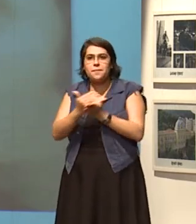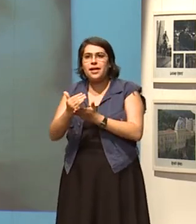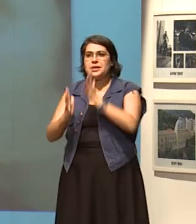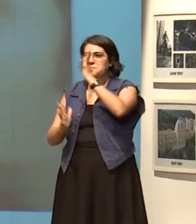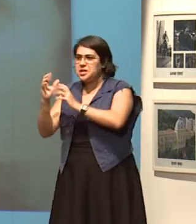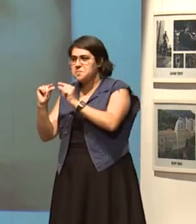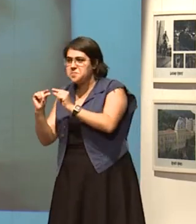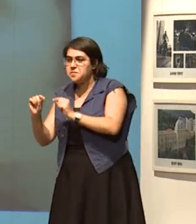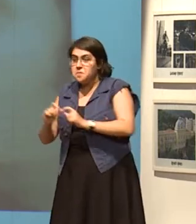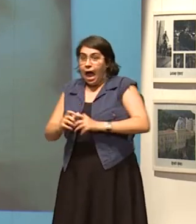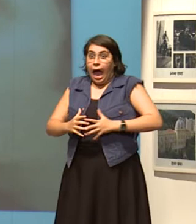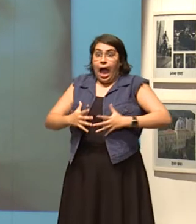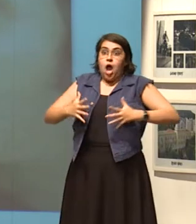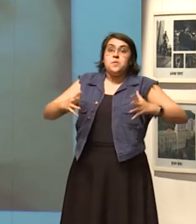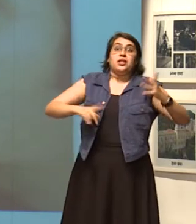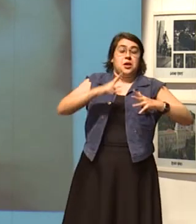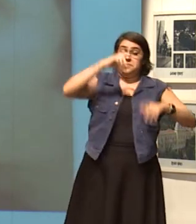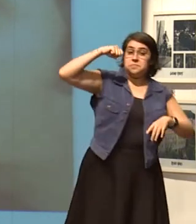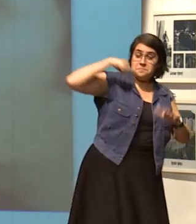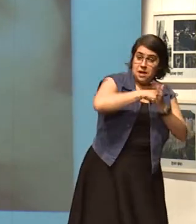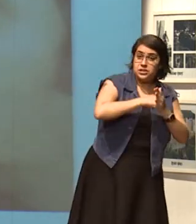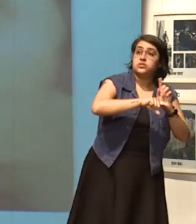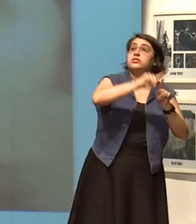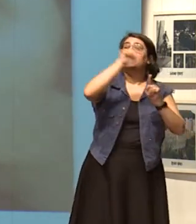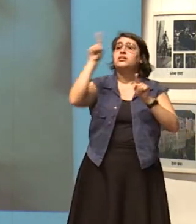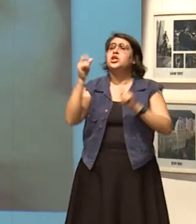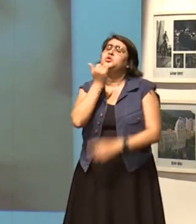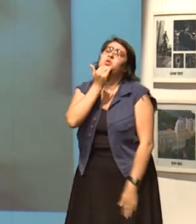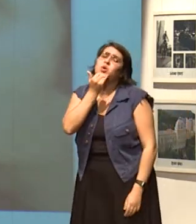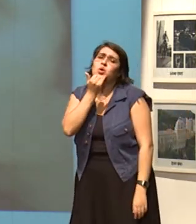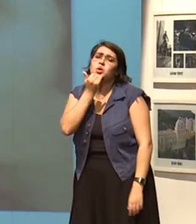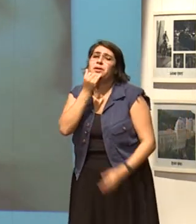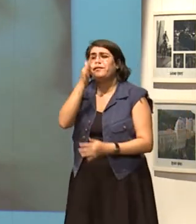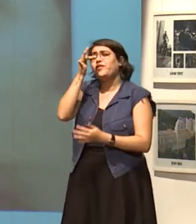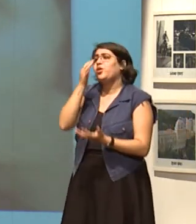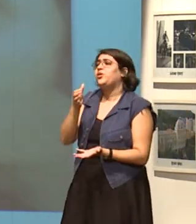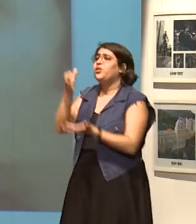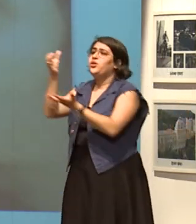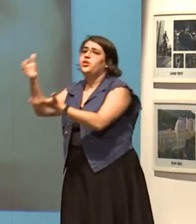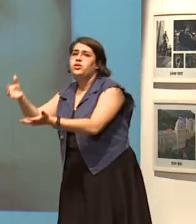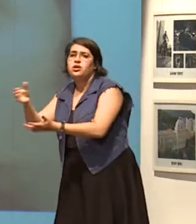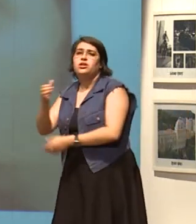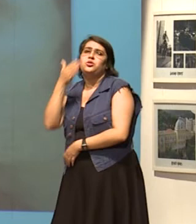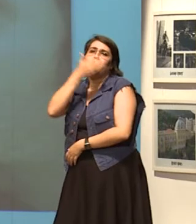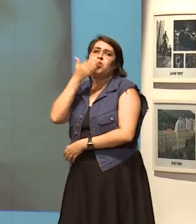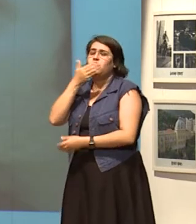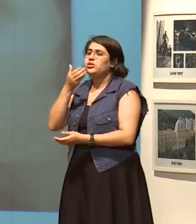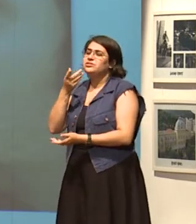fazendo um carício com ele, como a Selma falou anteriormente, sobre o ciclo, né? Que volta, ai, dá uma